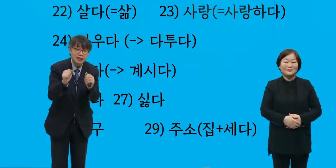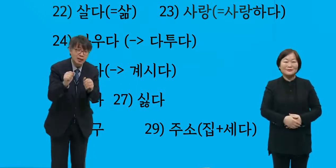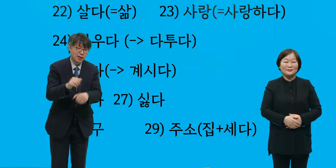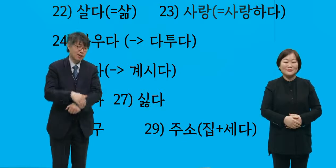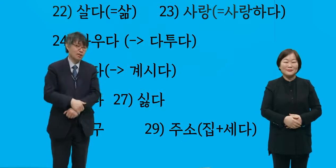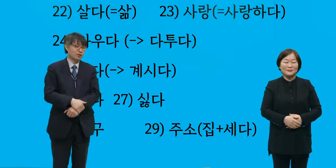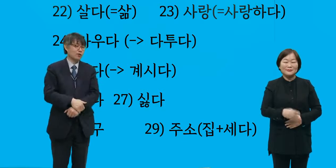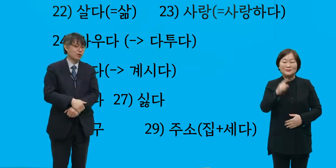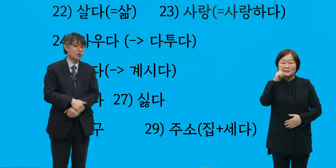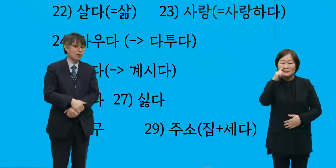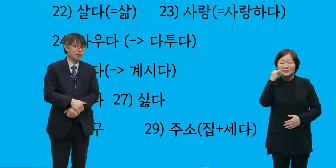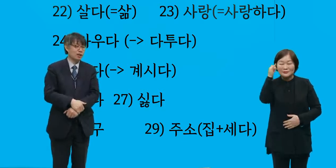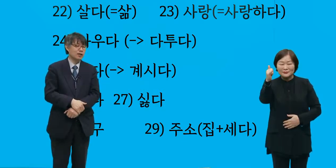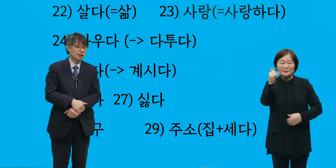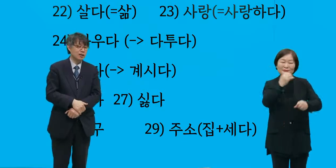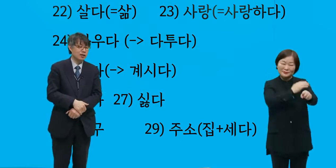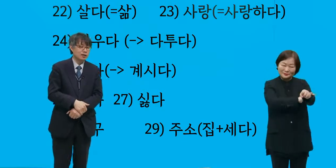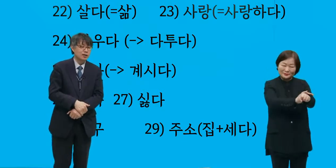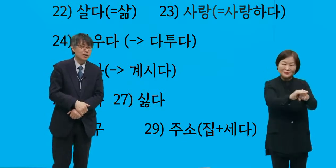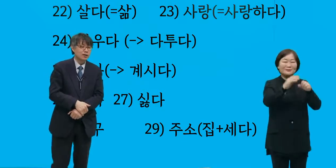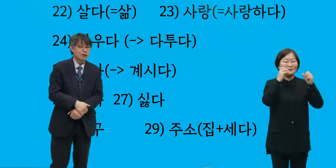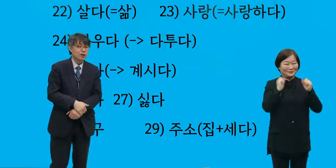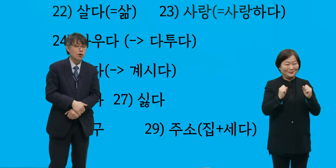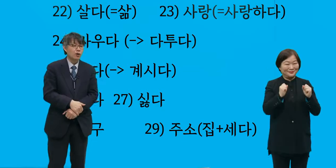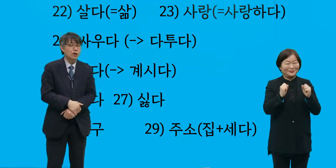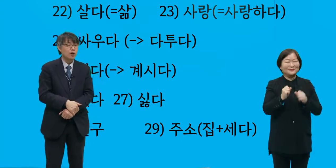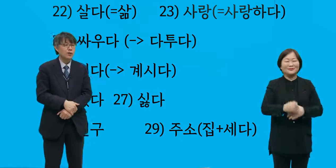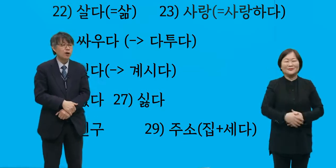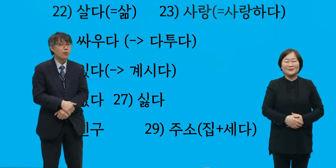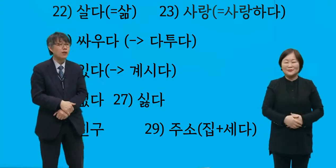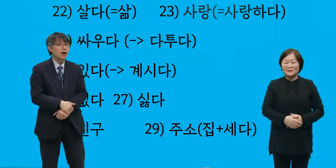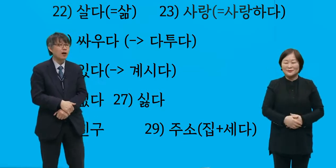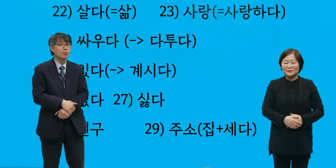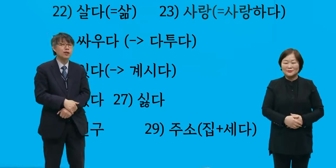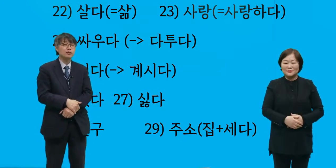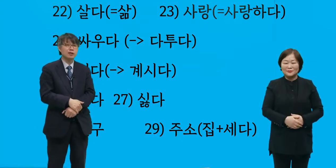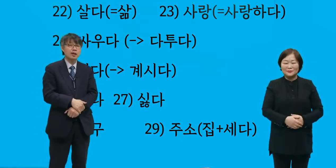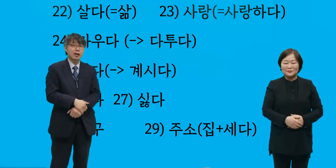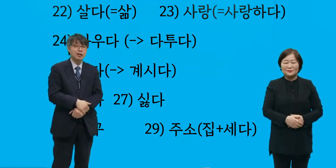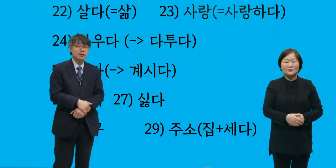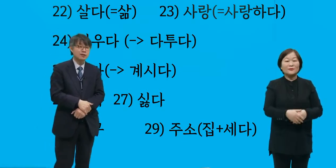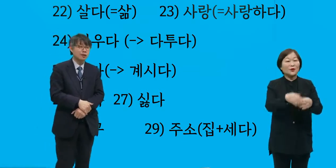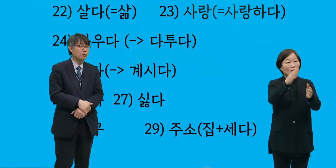이렇게 해야 되겠죠, 그죠? 네. 그래서 그 다음에 이제 없다는 되게 많이 쓰이는데 없다.